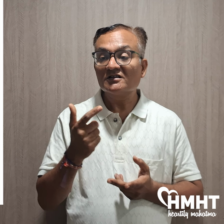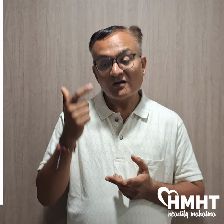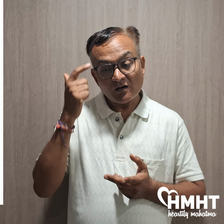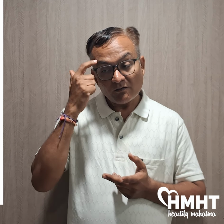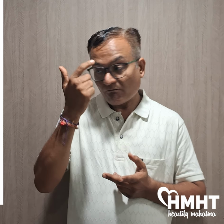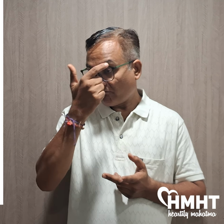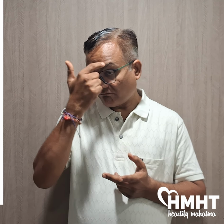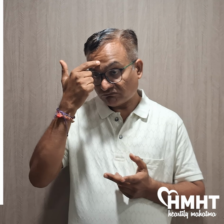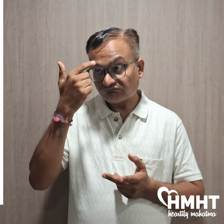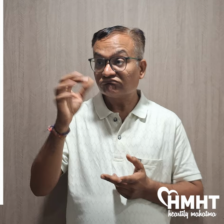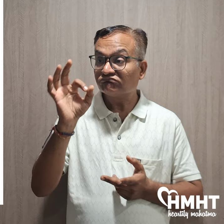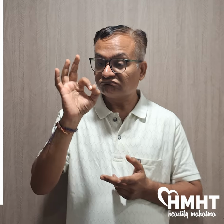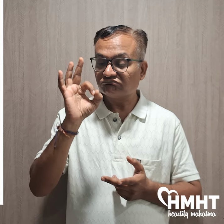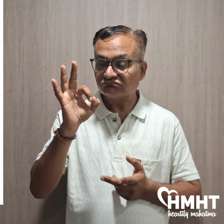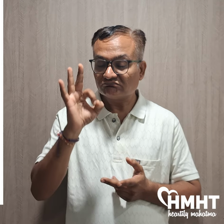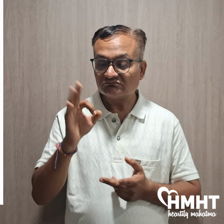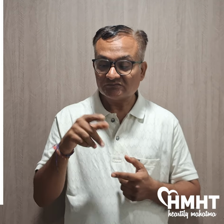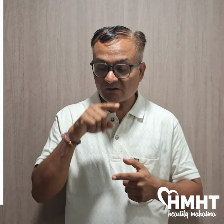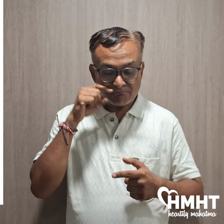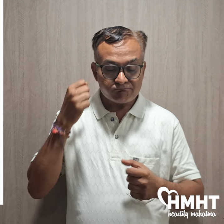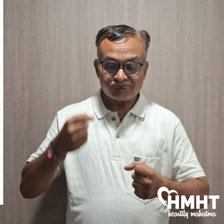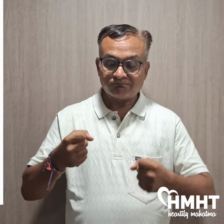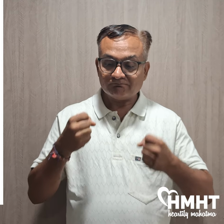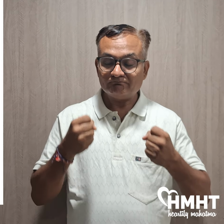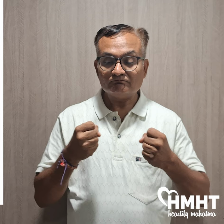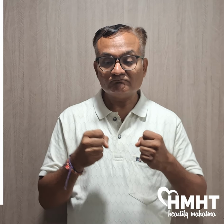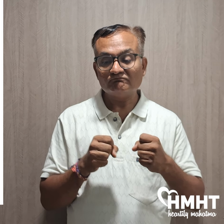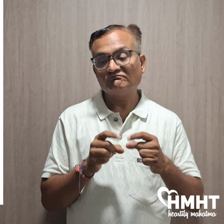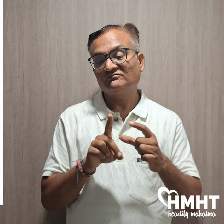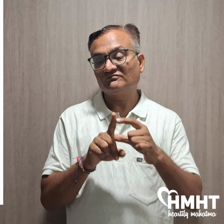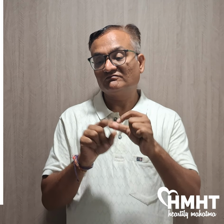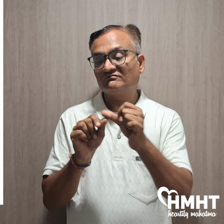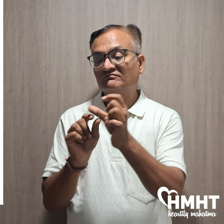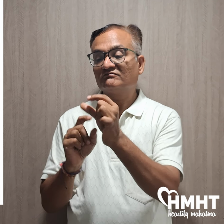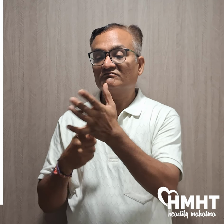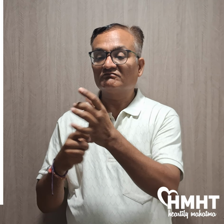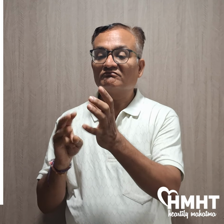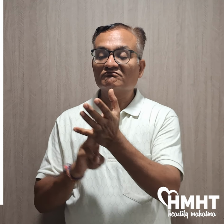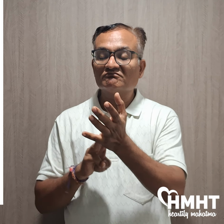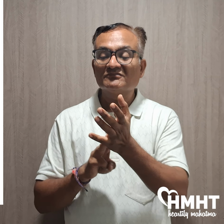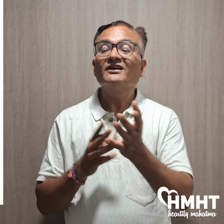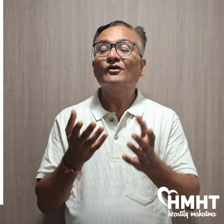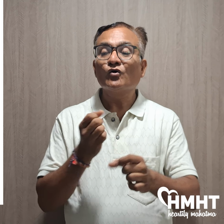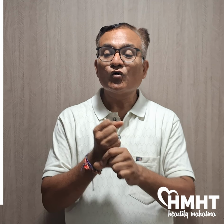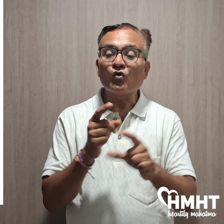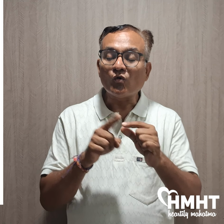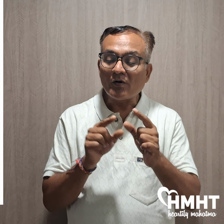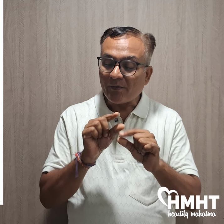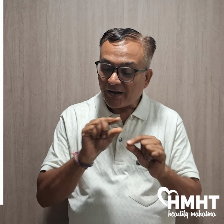જો મહાભાગ્યશાળી હોય ને તે જવાનીમાં ધર્મ કરી લે.